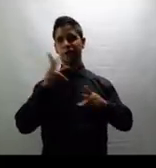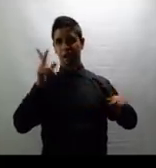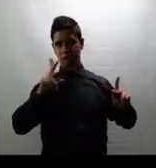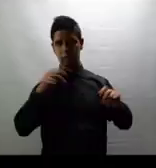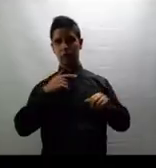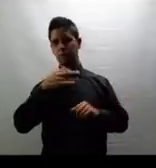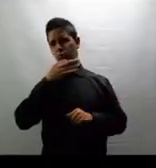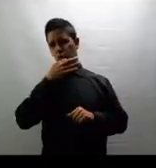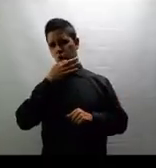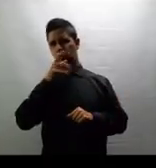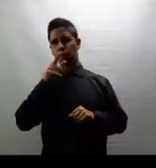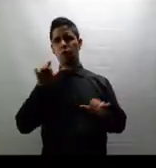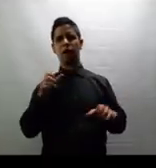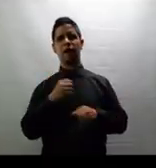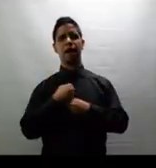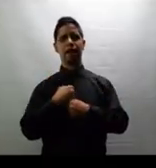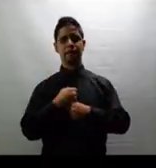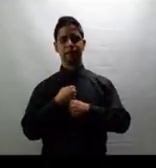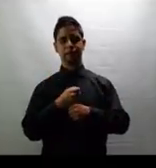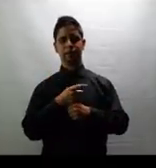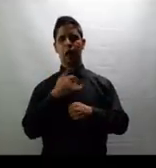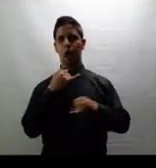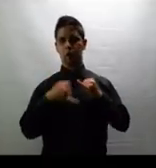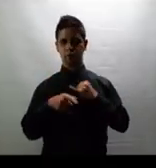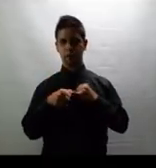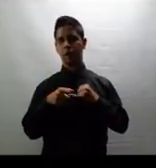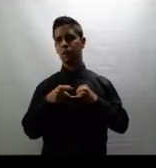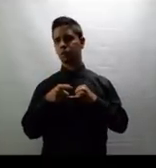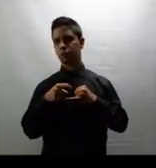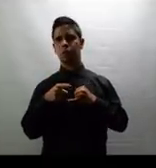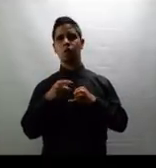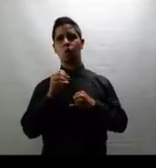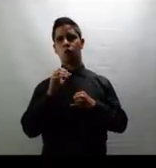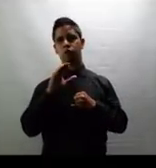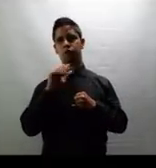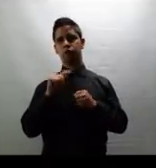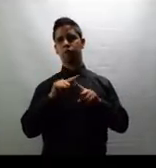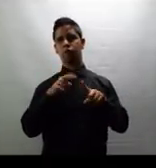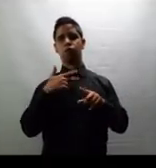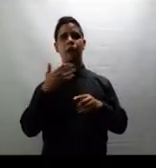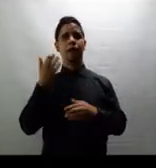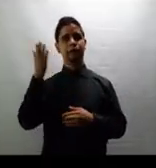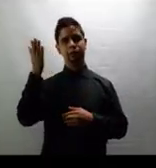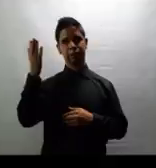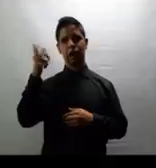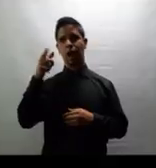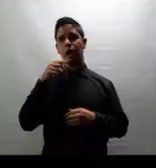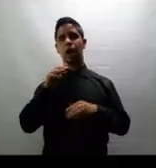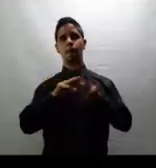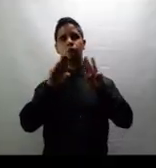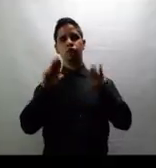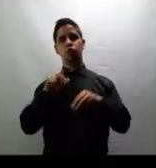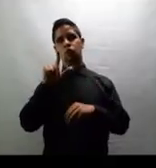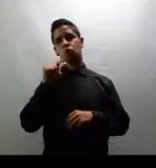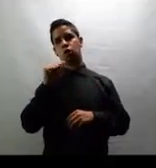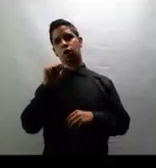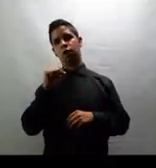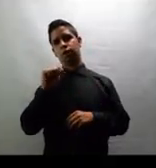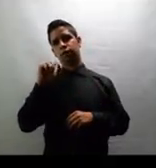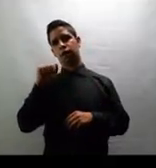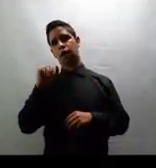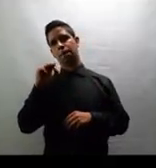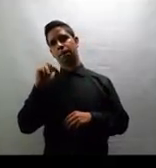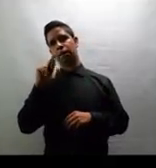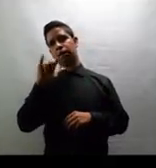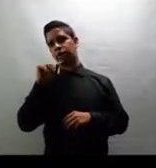hacer a finales de mes de octubre una charla en el museo las américas sobre el